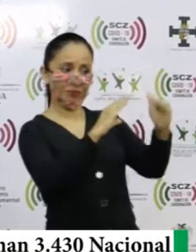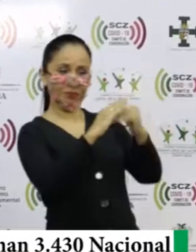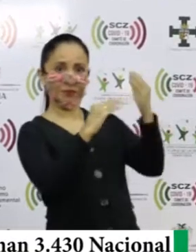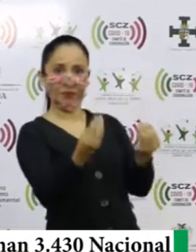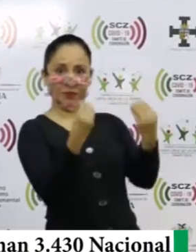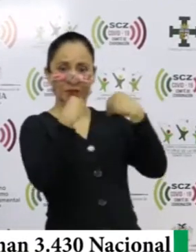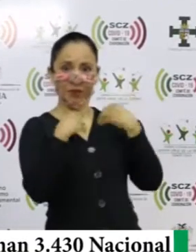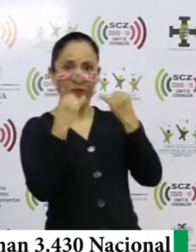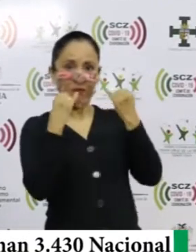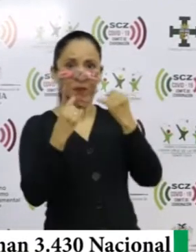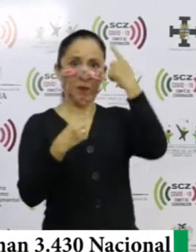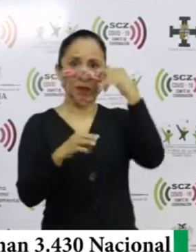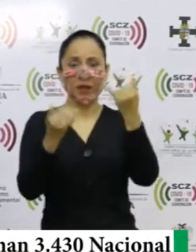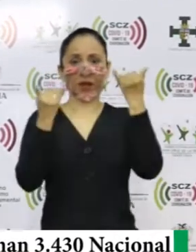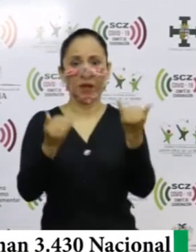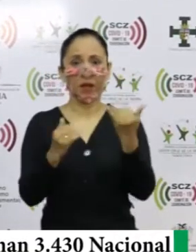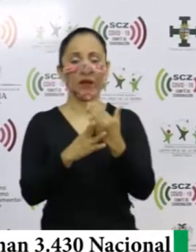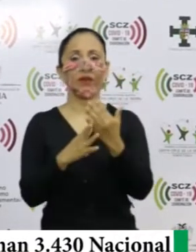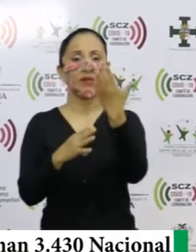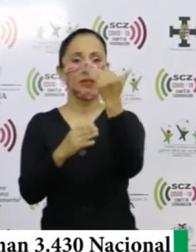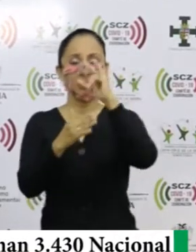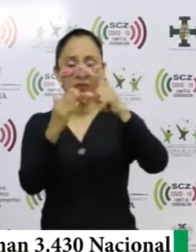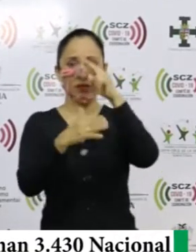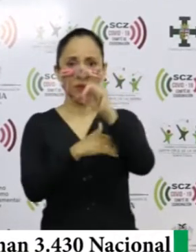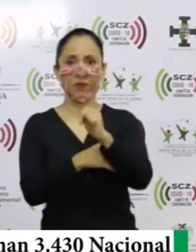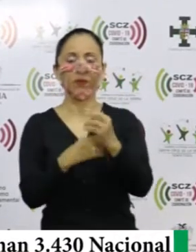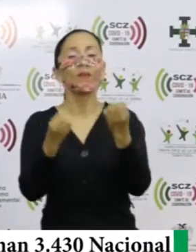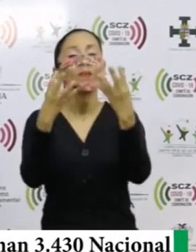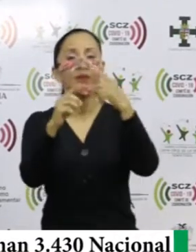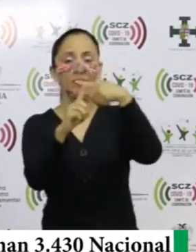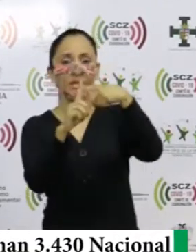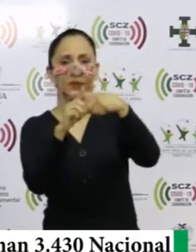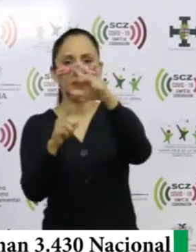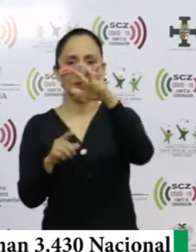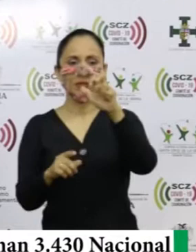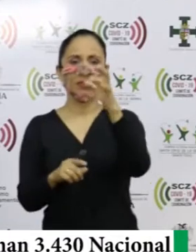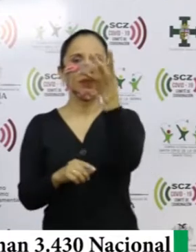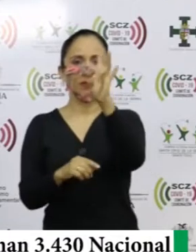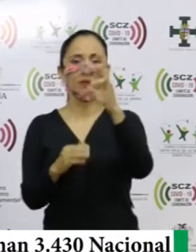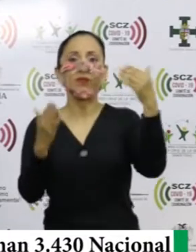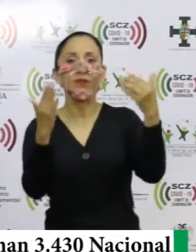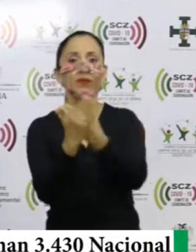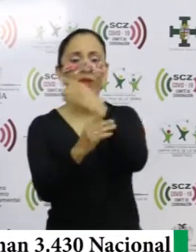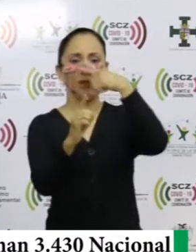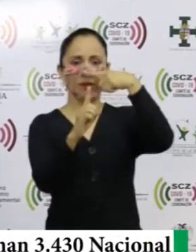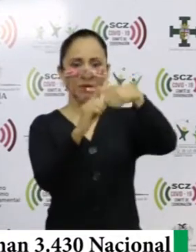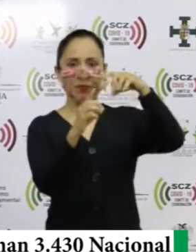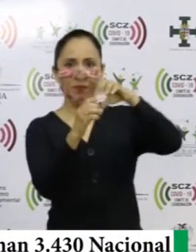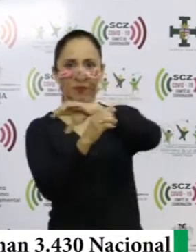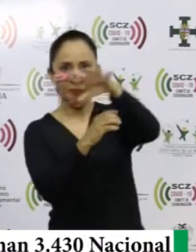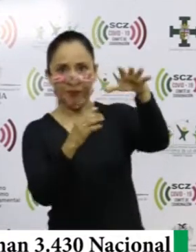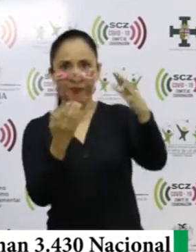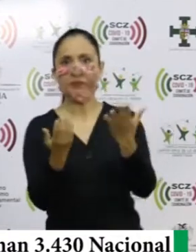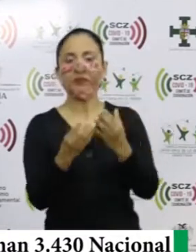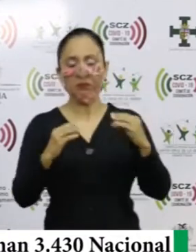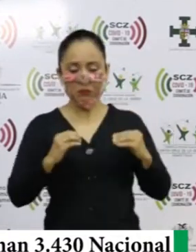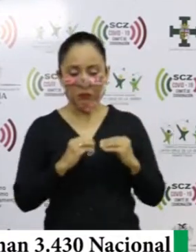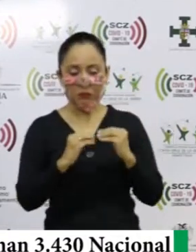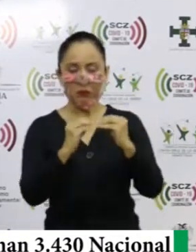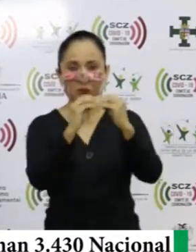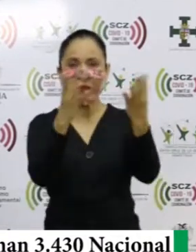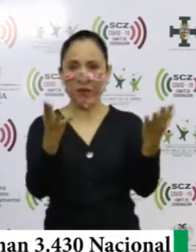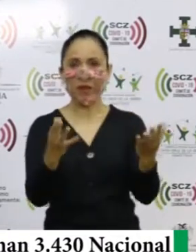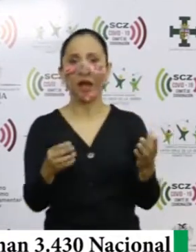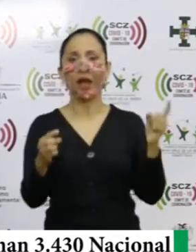tenemos para el día de hoy 15 de junio 317 casos nuevos lo cual se suman